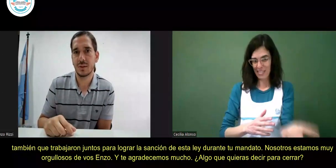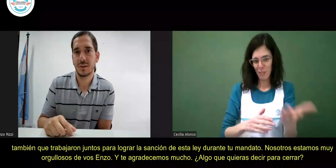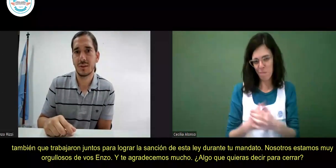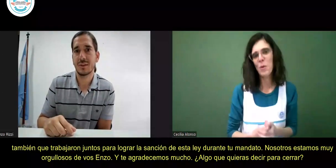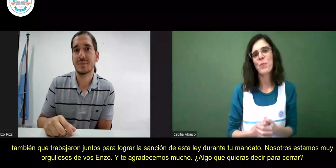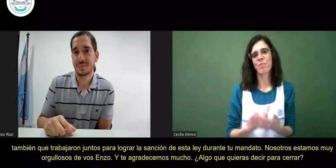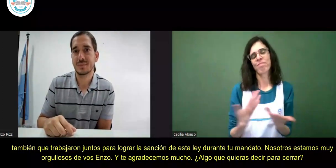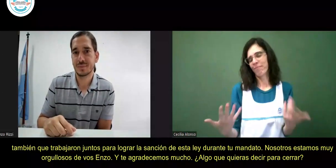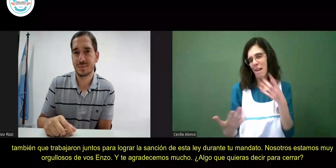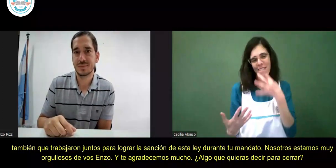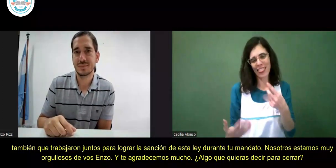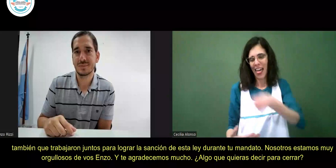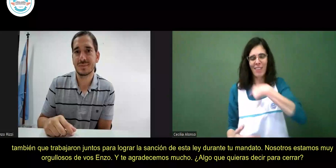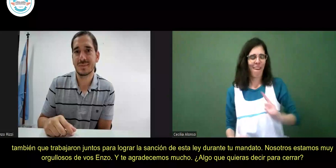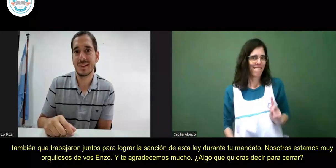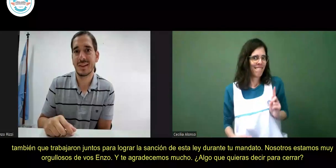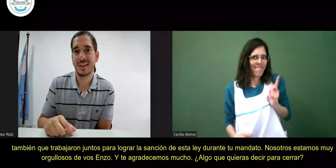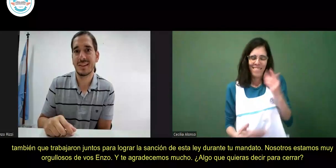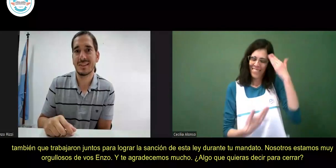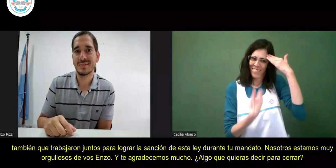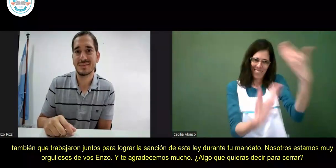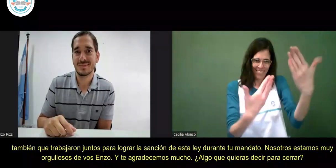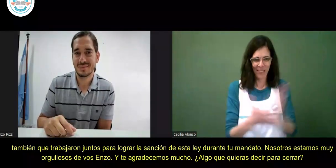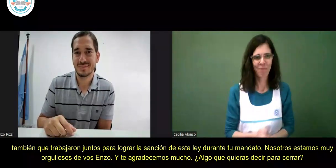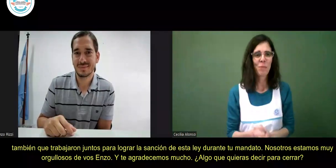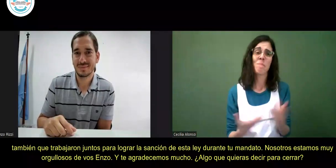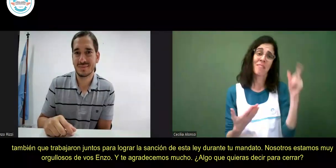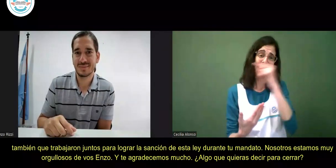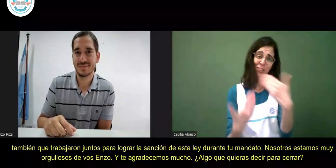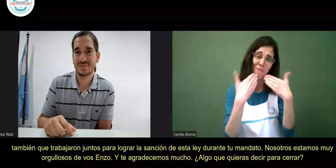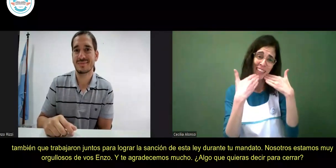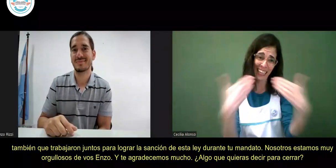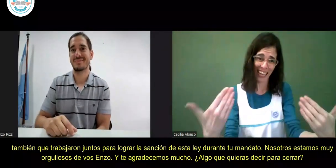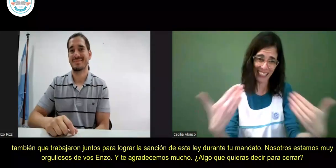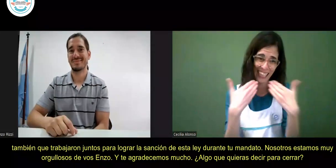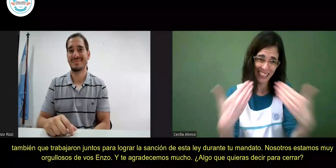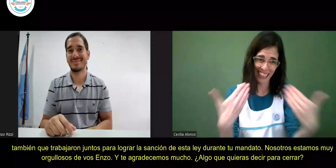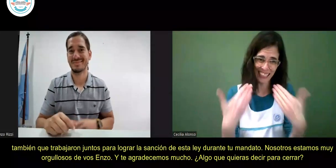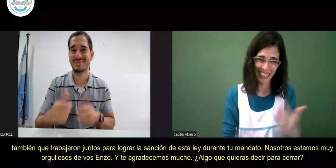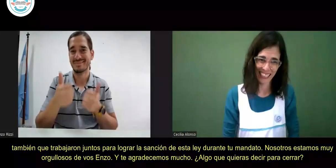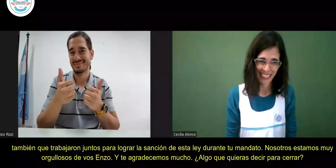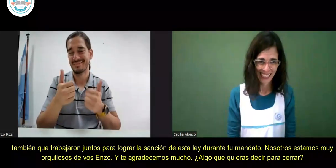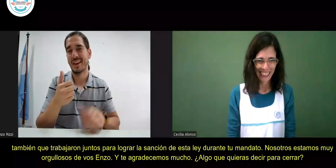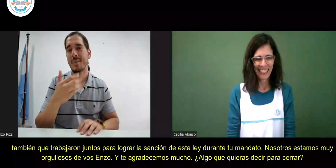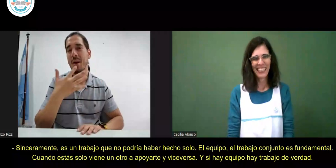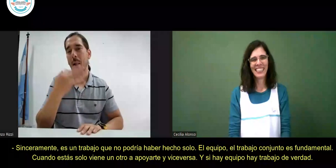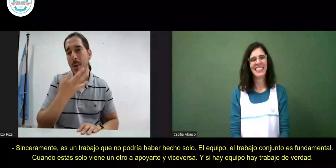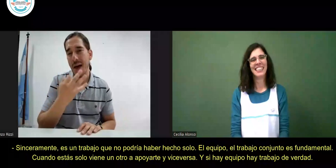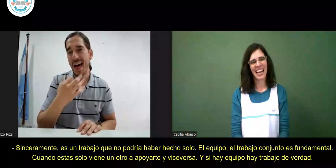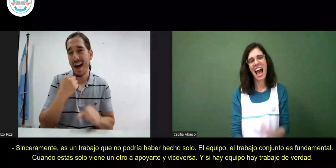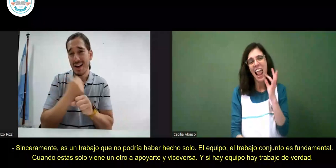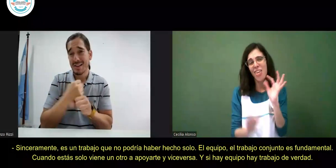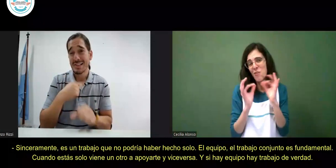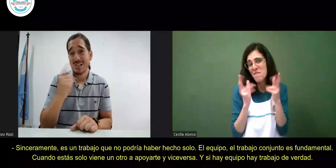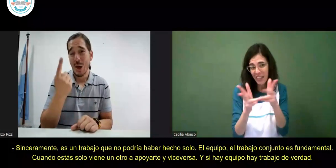Nosotros estamos muy orgullosos de vos, Enzo, y te agradecemos mucho. ¿Algo que quieras decir